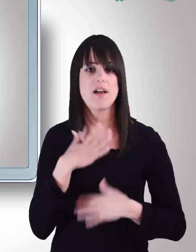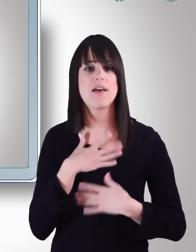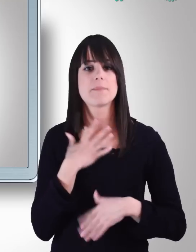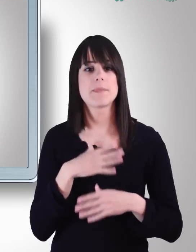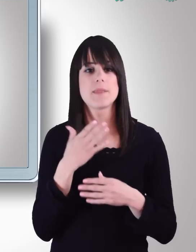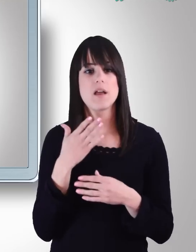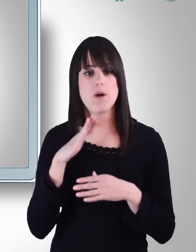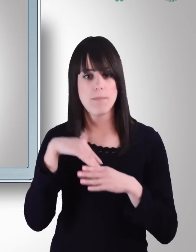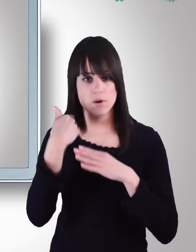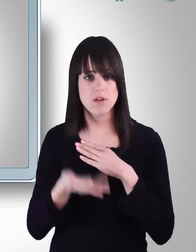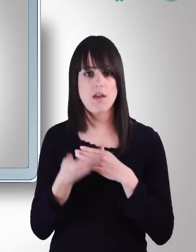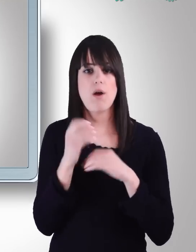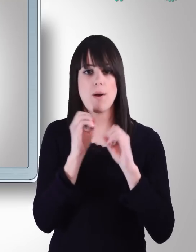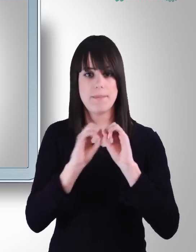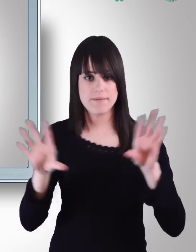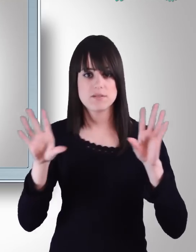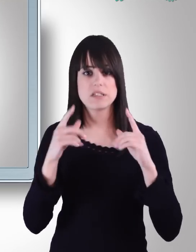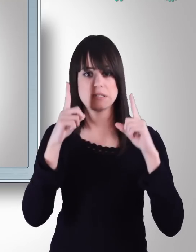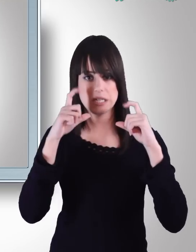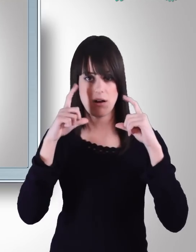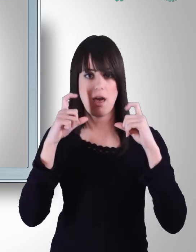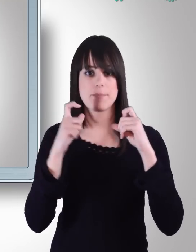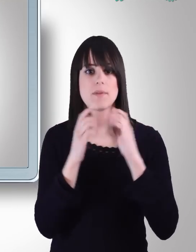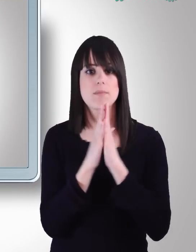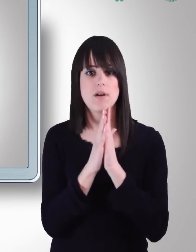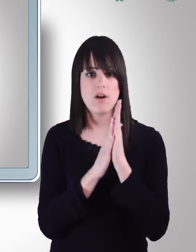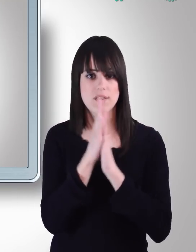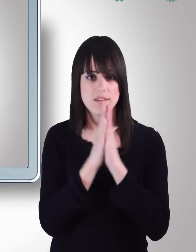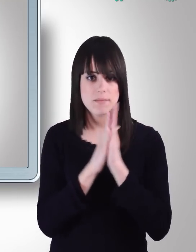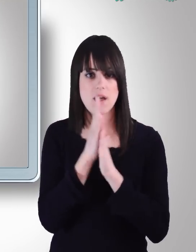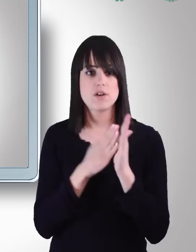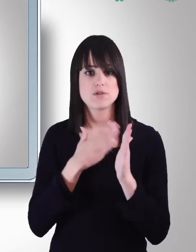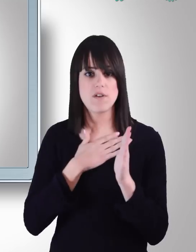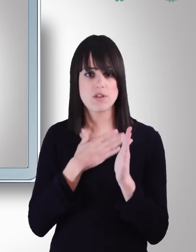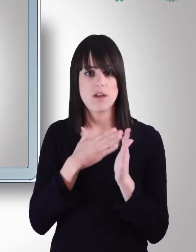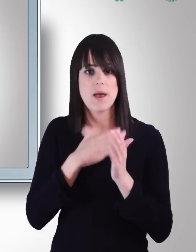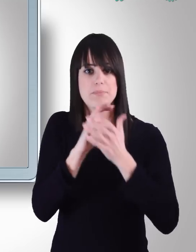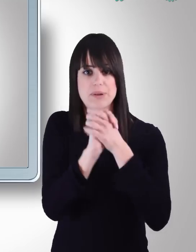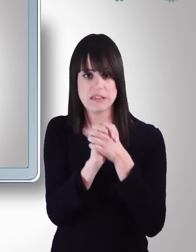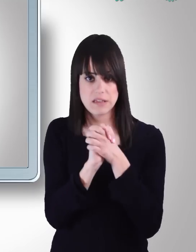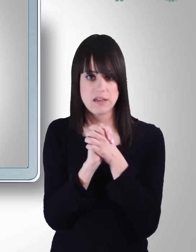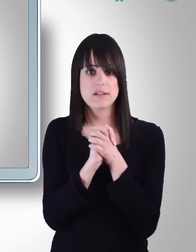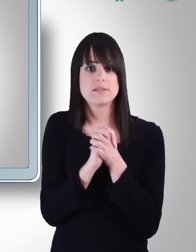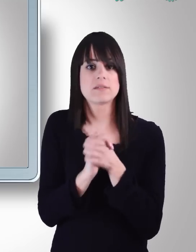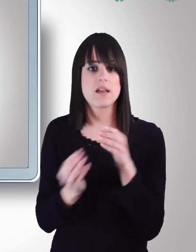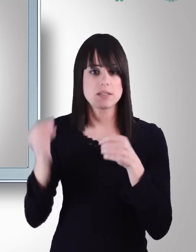bi išao za ostvarenje tih želja i tih potpuno prizemnih neostvarenih snova tih